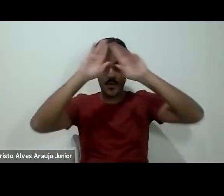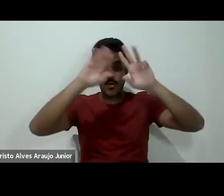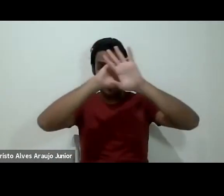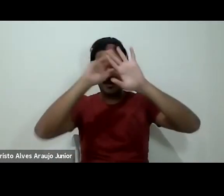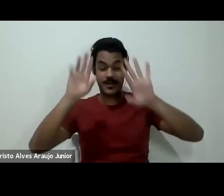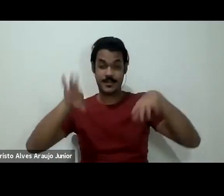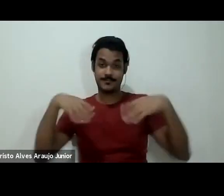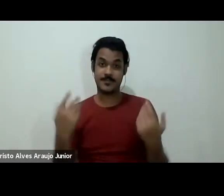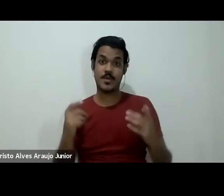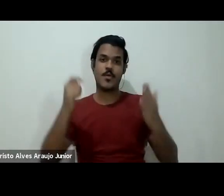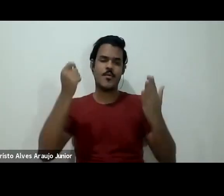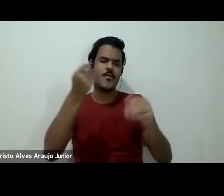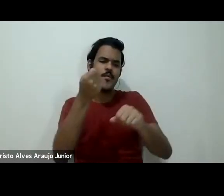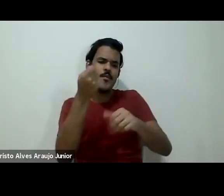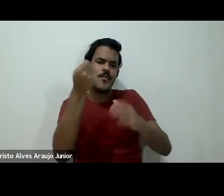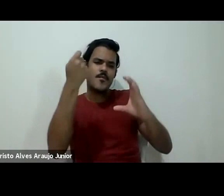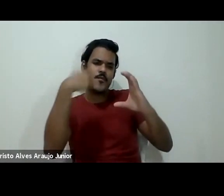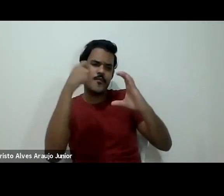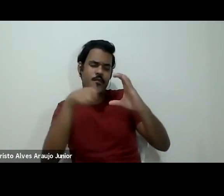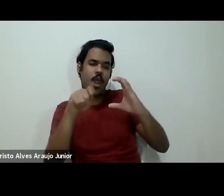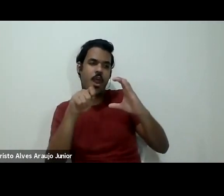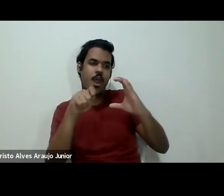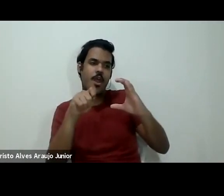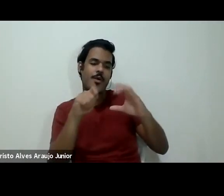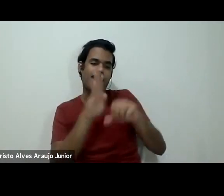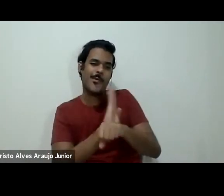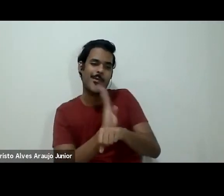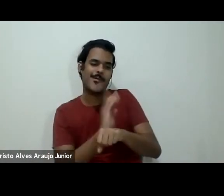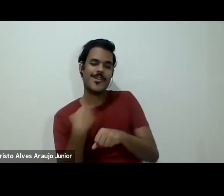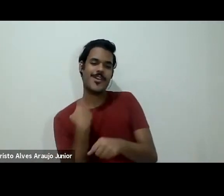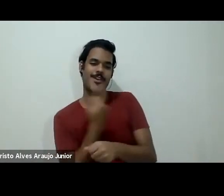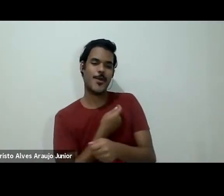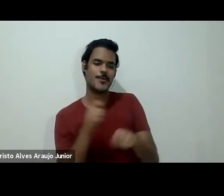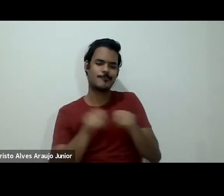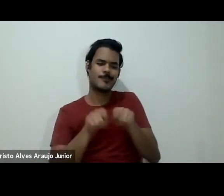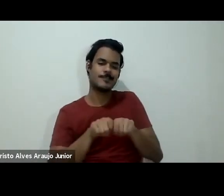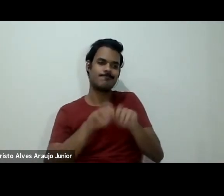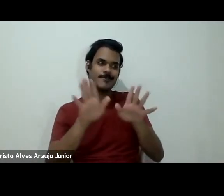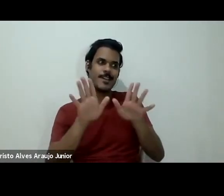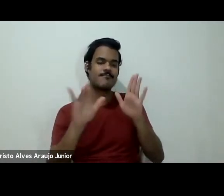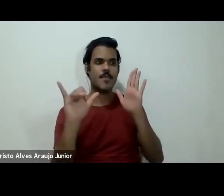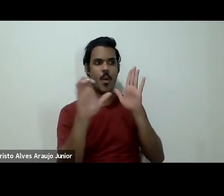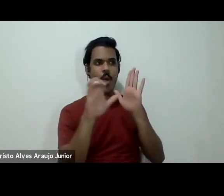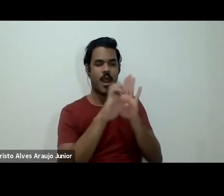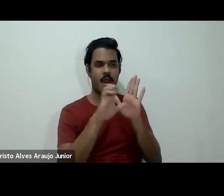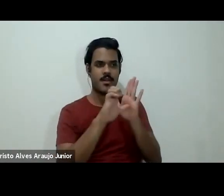filme de animação quando saiu o edital e a Dira entrou em contato, ela já era